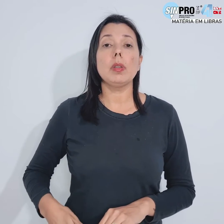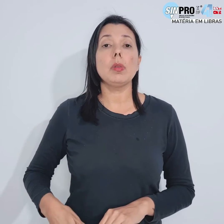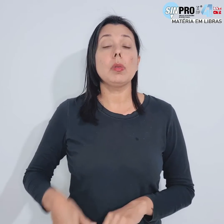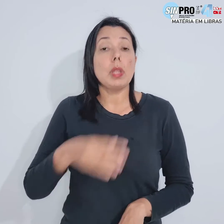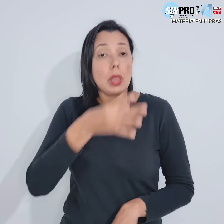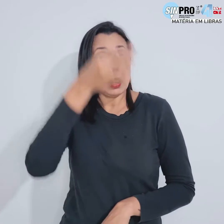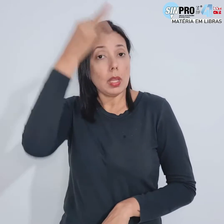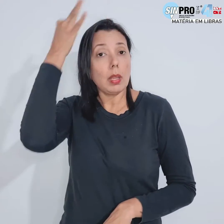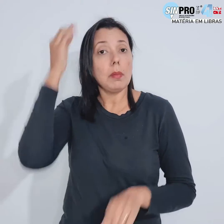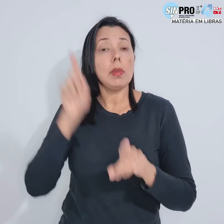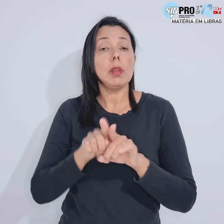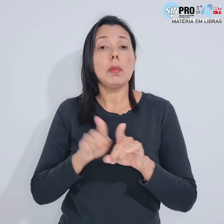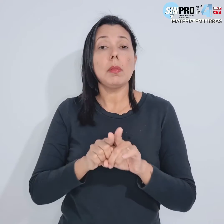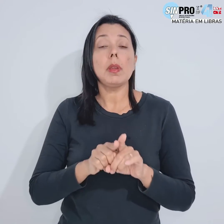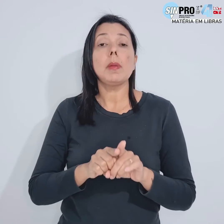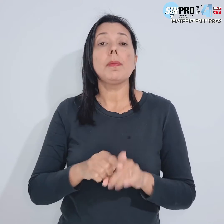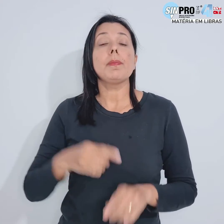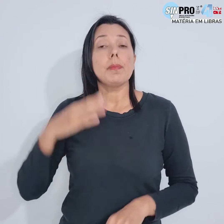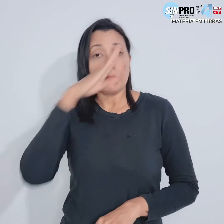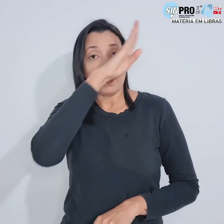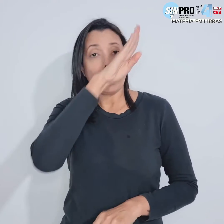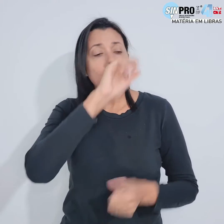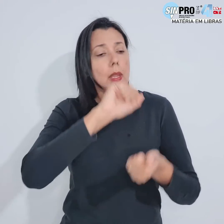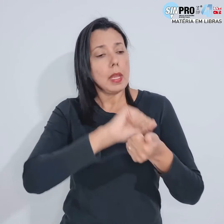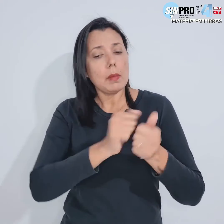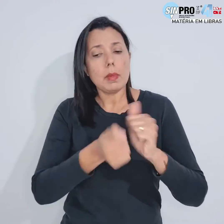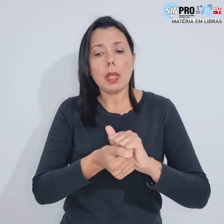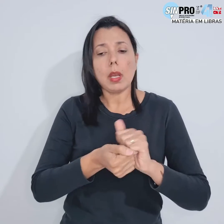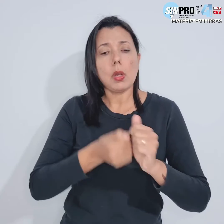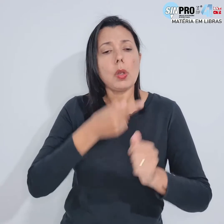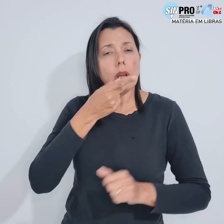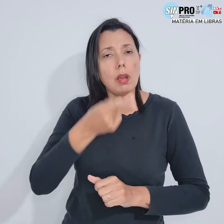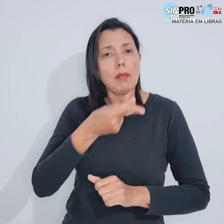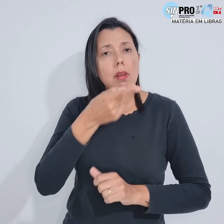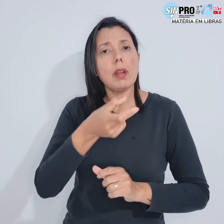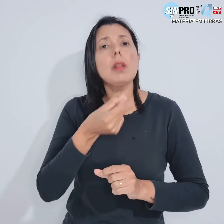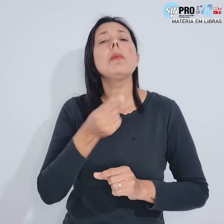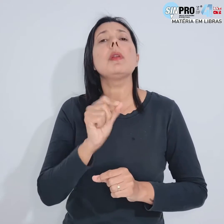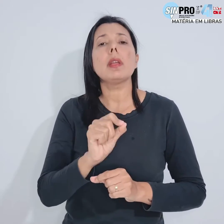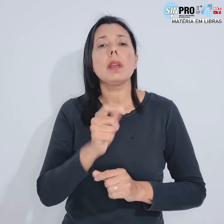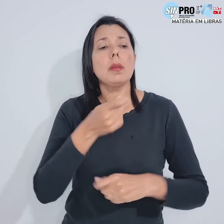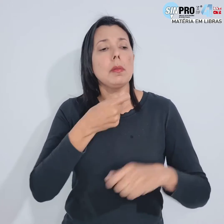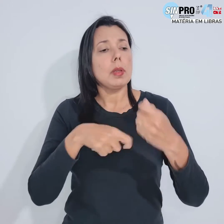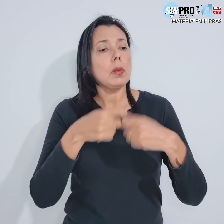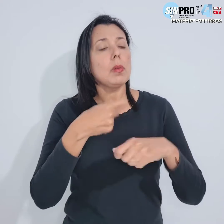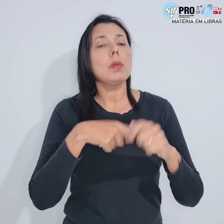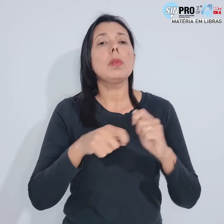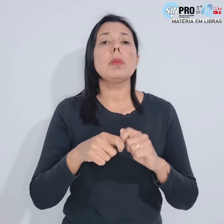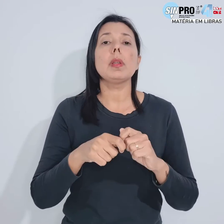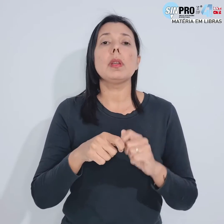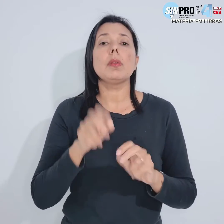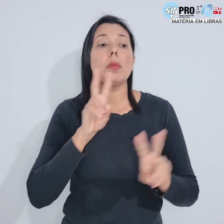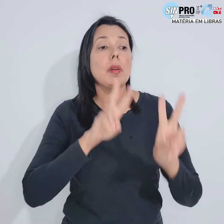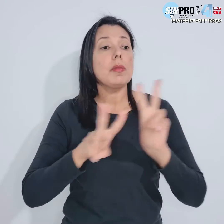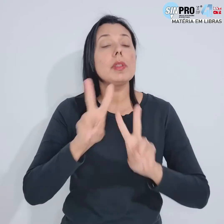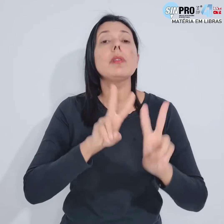e Bolsonaro adaptaram esse discurso para a questão econômica, com a visão de